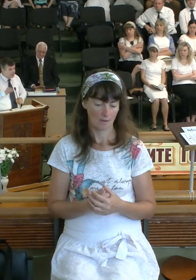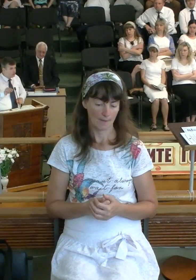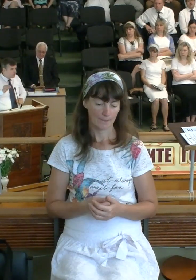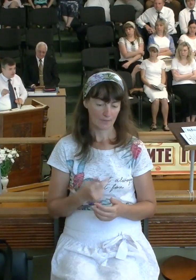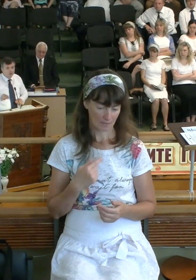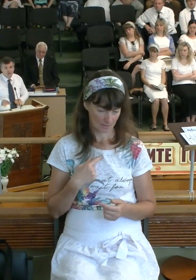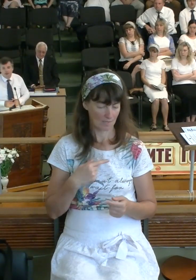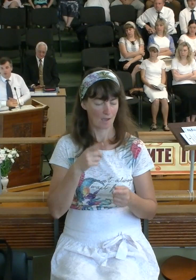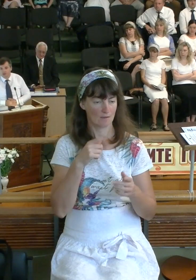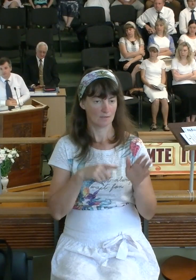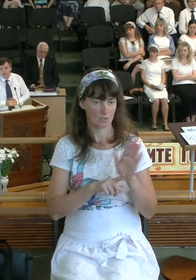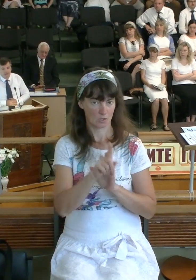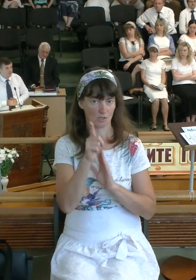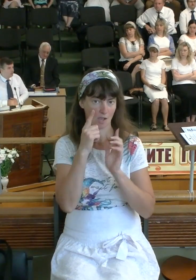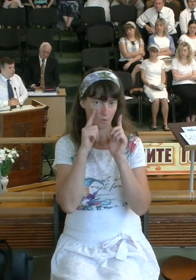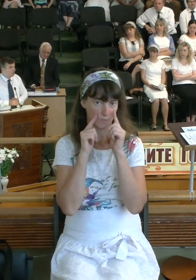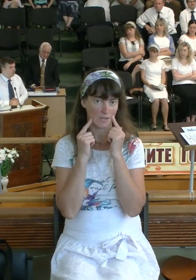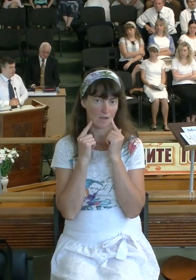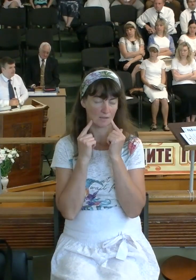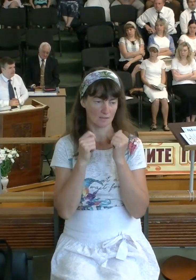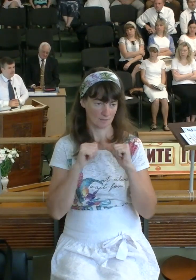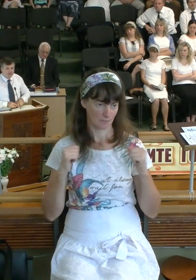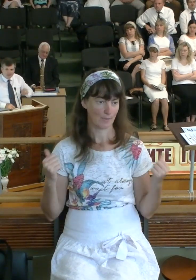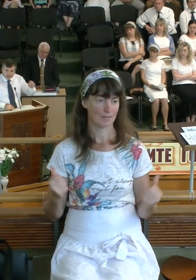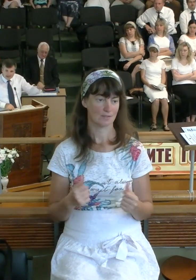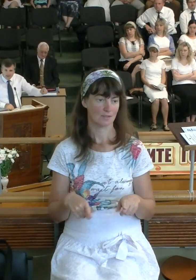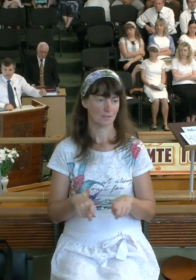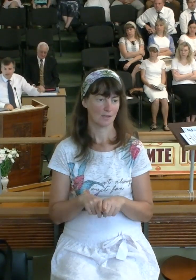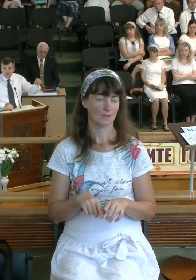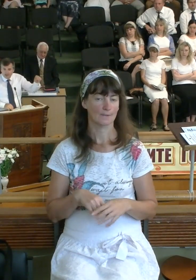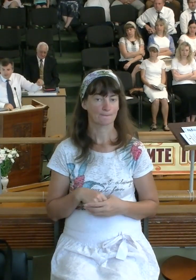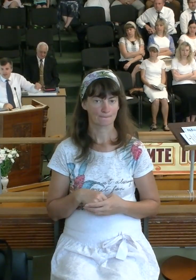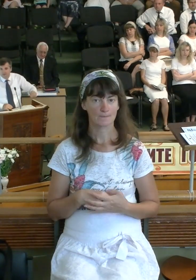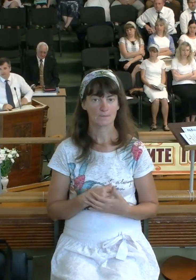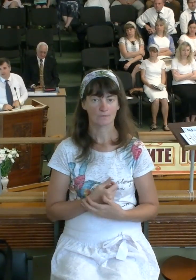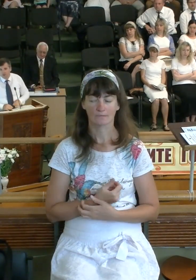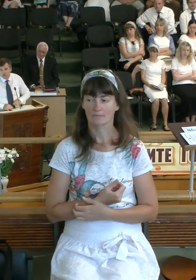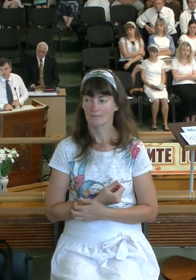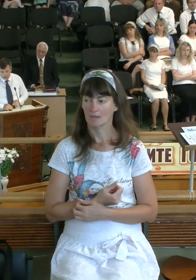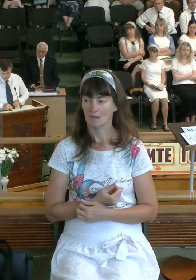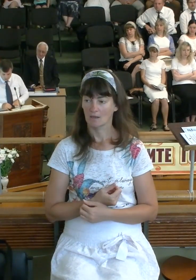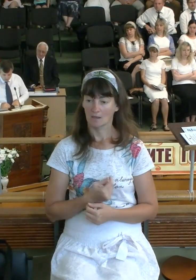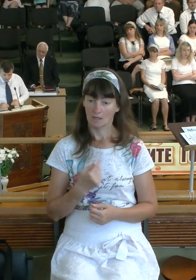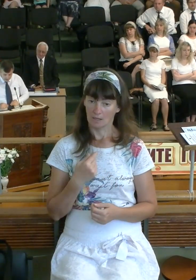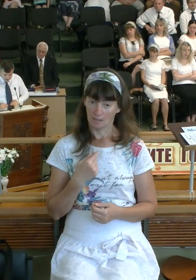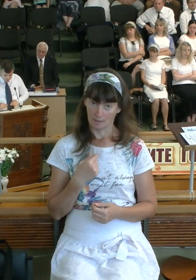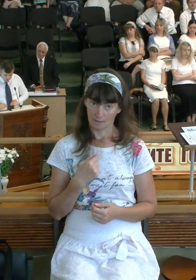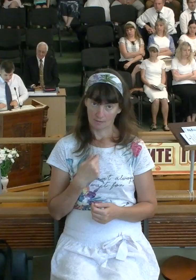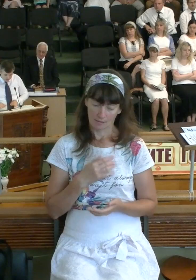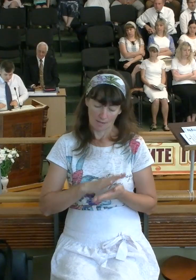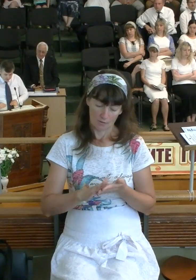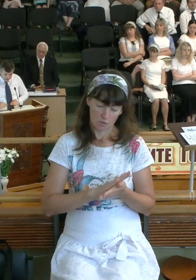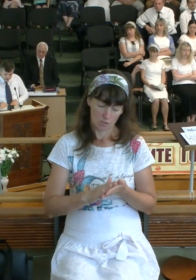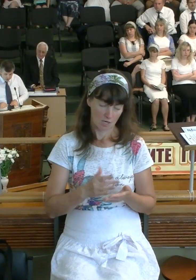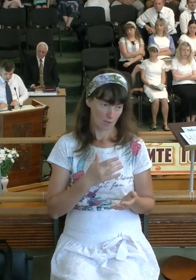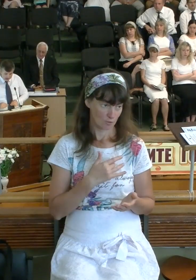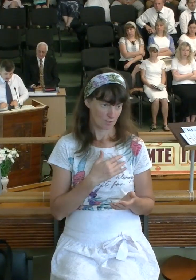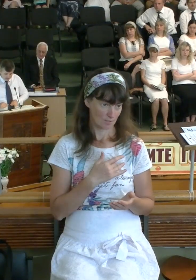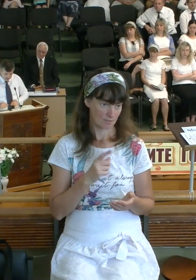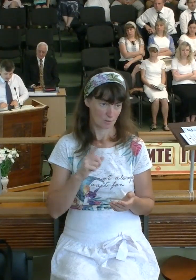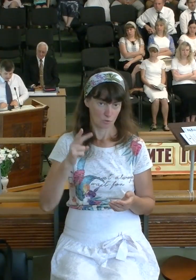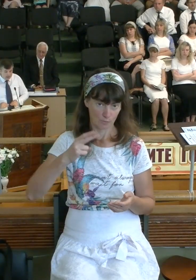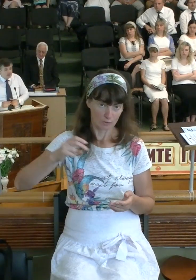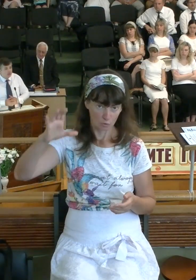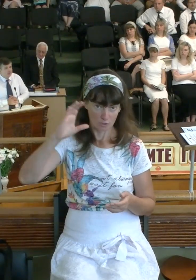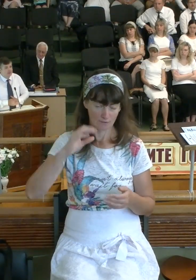я плачу и сокрушаюсь о своем духовном состоянии, тем самым давая место Духу Святому работать в моей